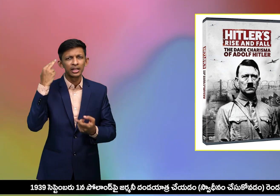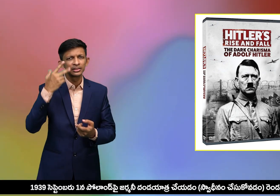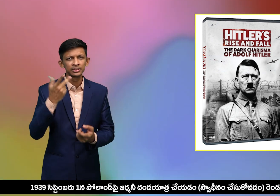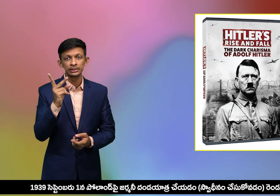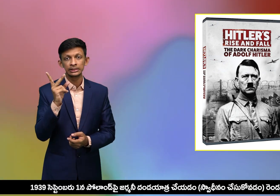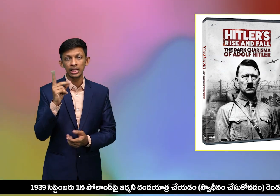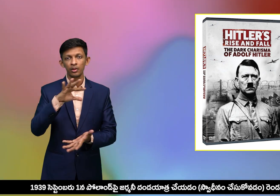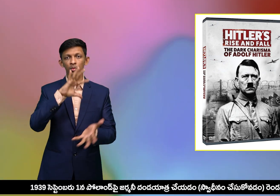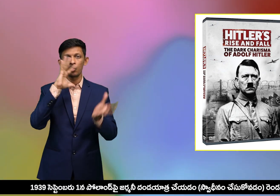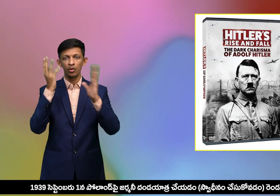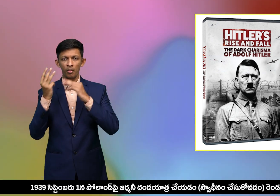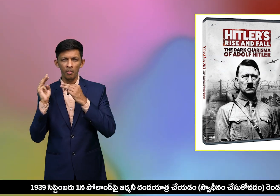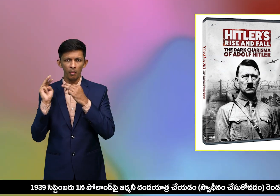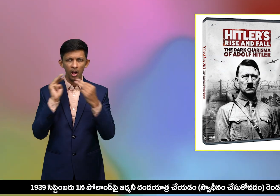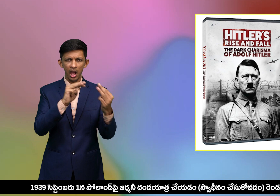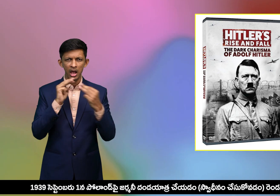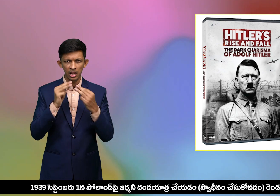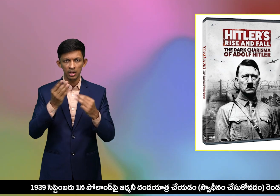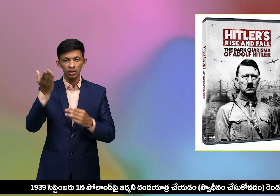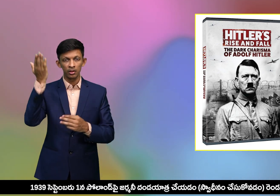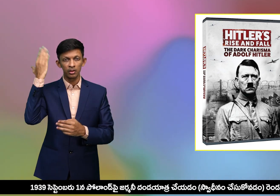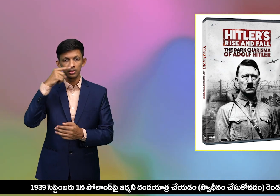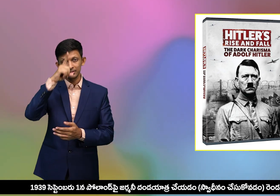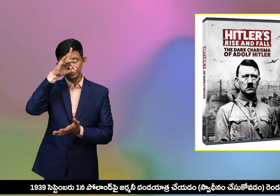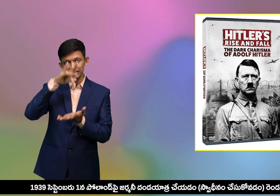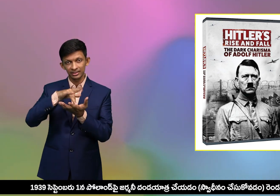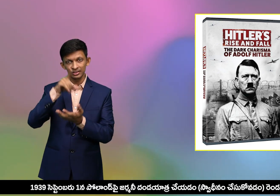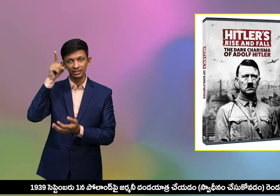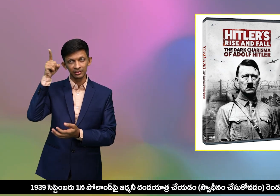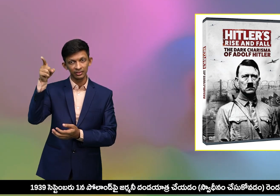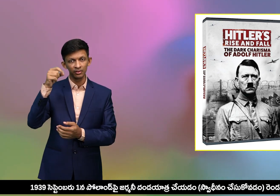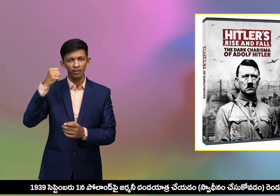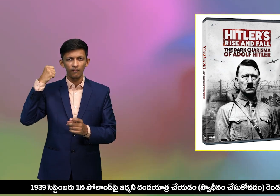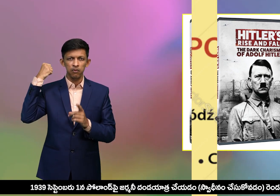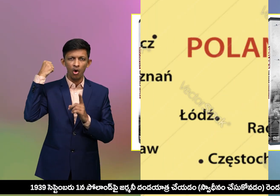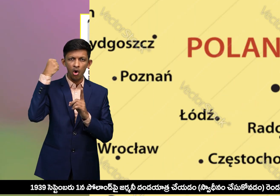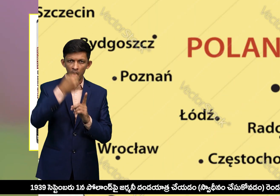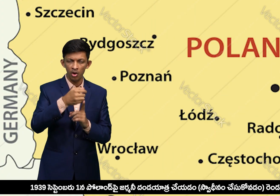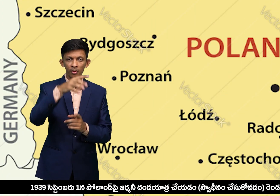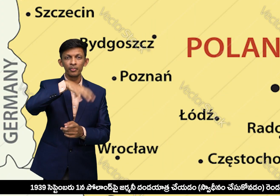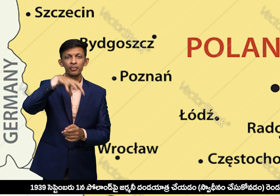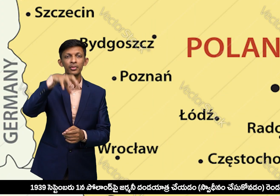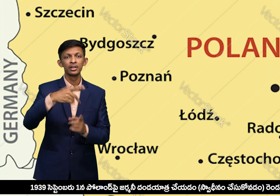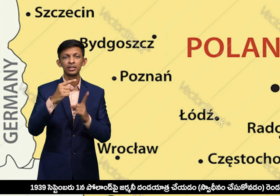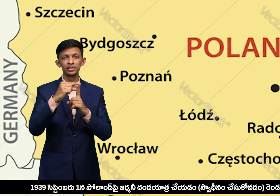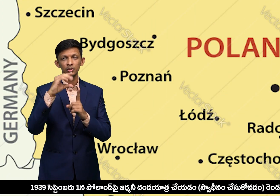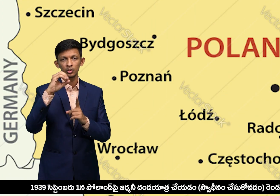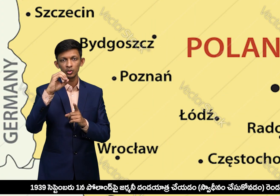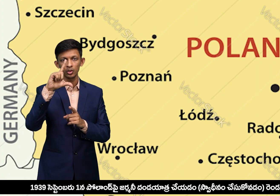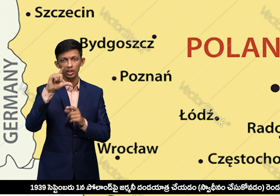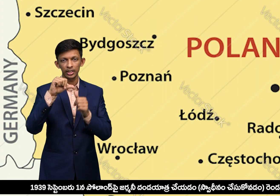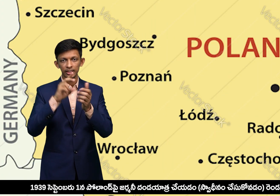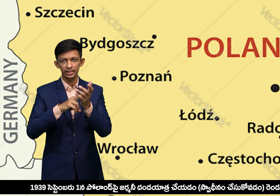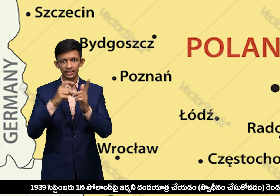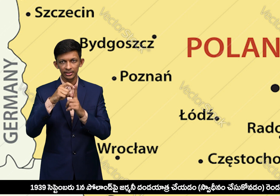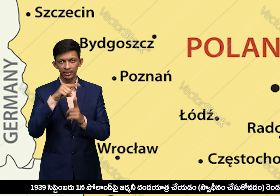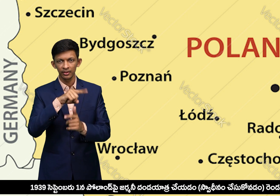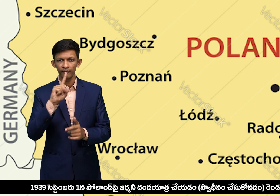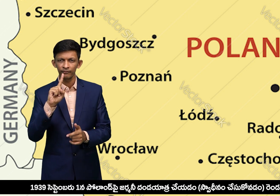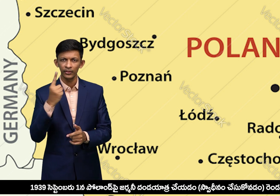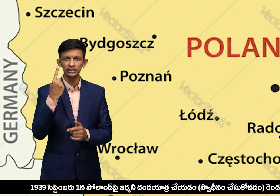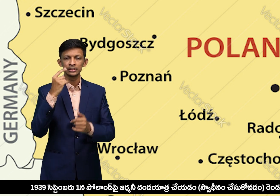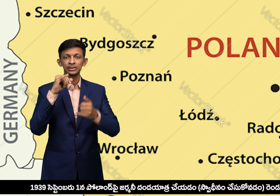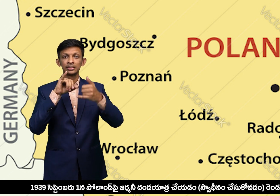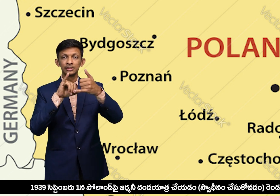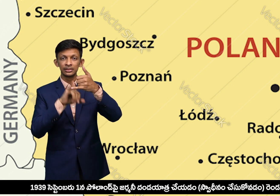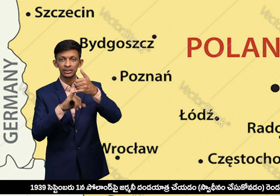1939 సెప్టెంబర్ 1న పోలాండ్పై జర్మనీ దండయాత్ర చేయడం, స్వాధీనం చేసుకోవడం రెండవ ప్రపంచ యుద్ధానికి తక్షణ కారణం.